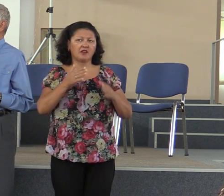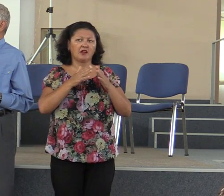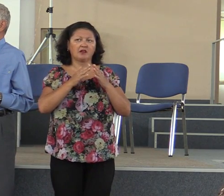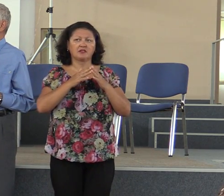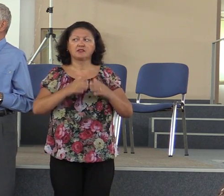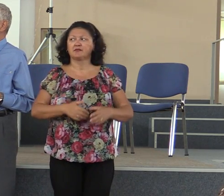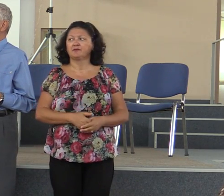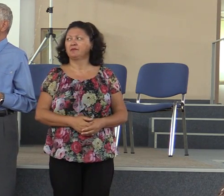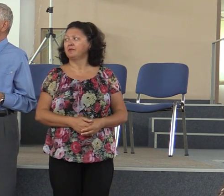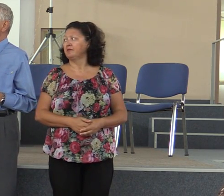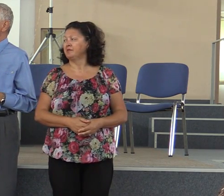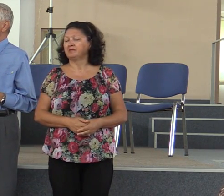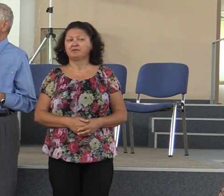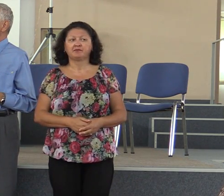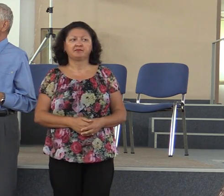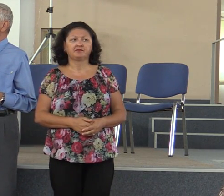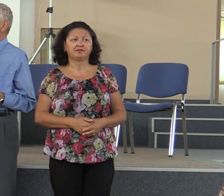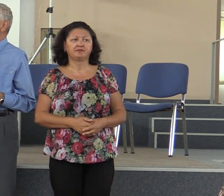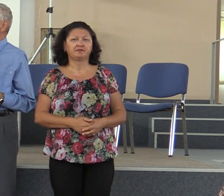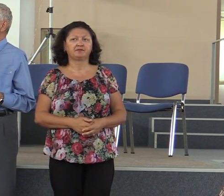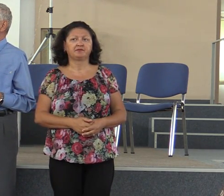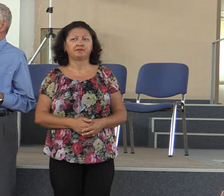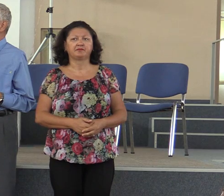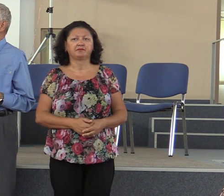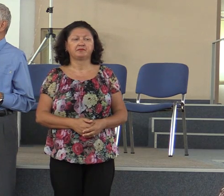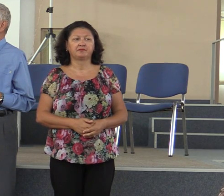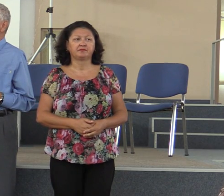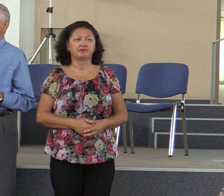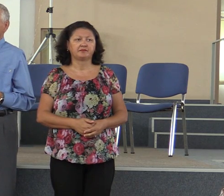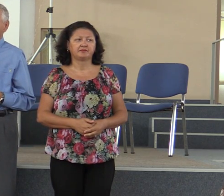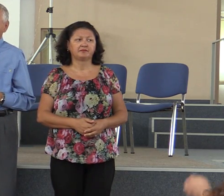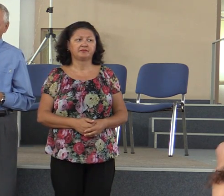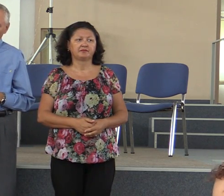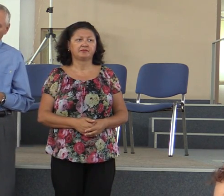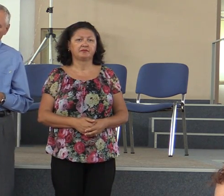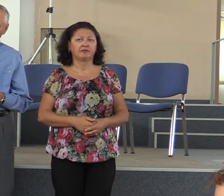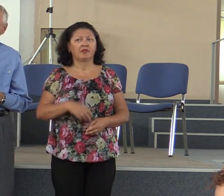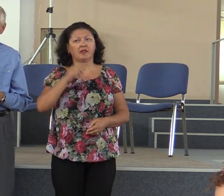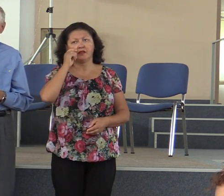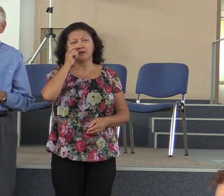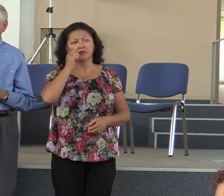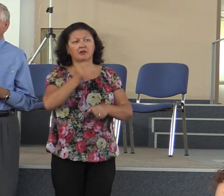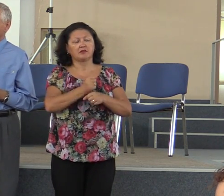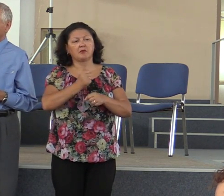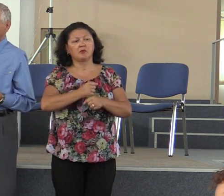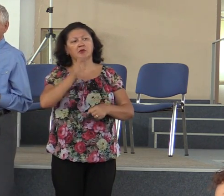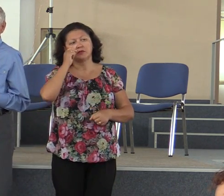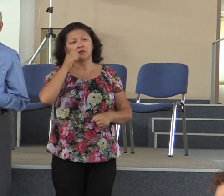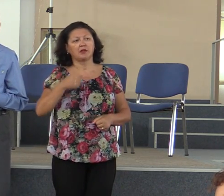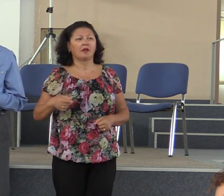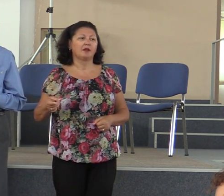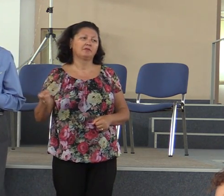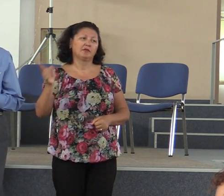work and now the daddy had come home and the little boy wanted to play with his father. Tata a fost la muncă, tata s-a întors acasă